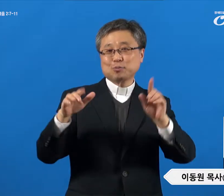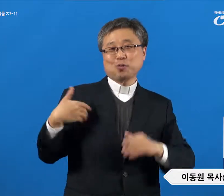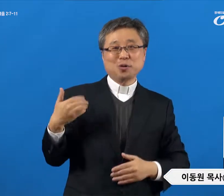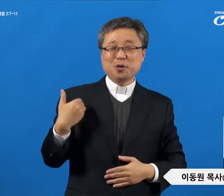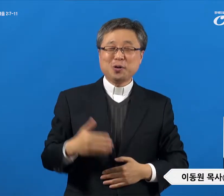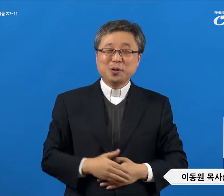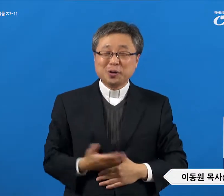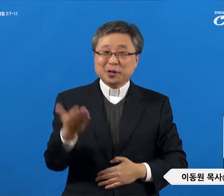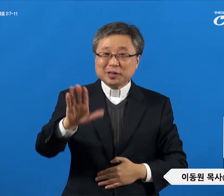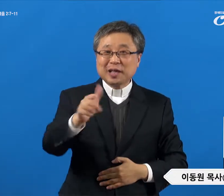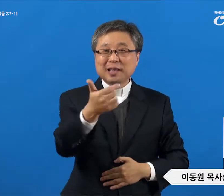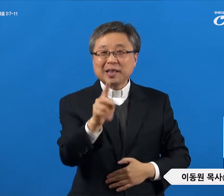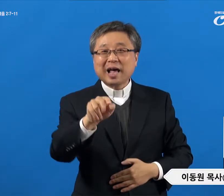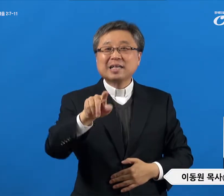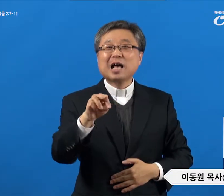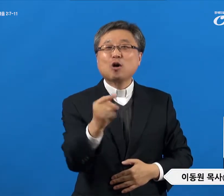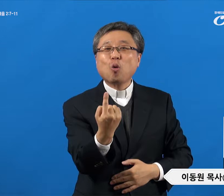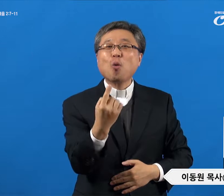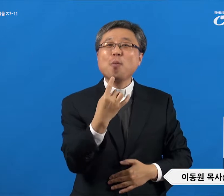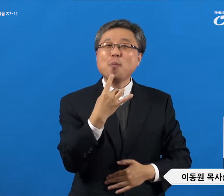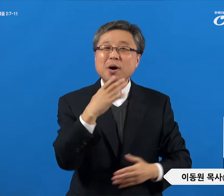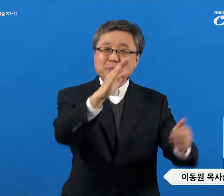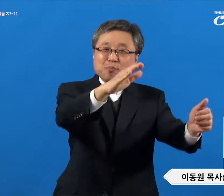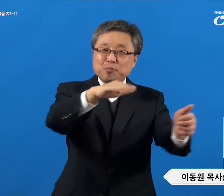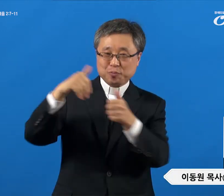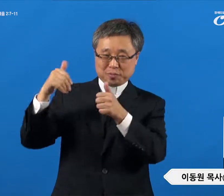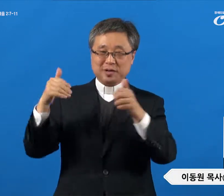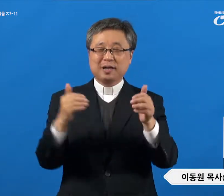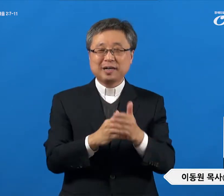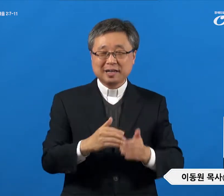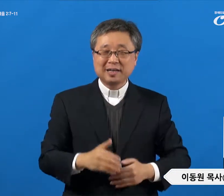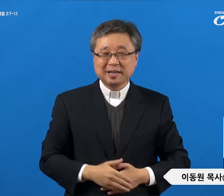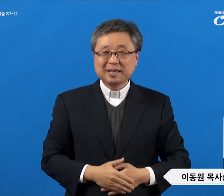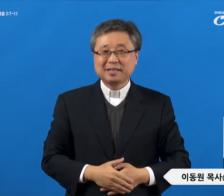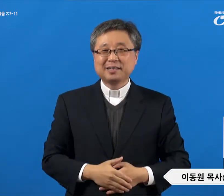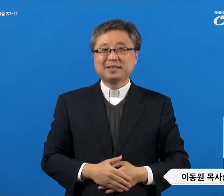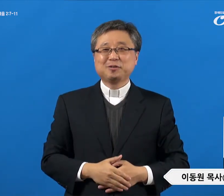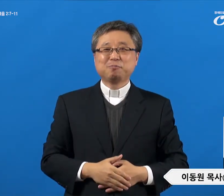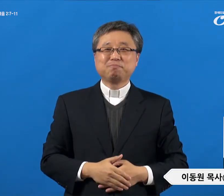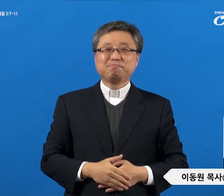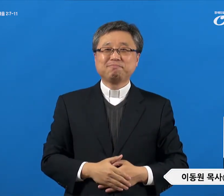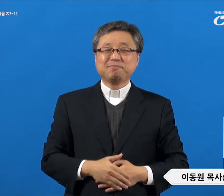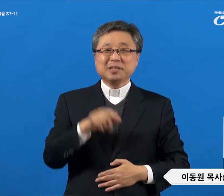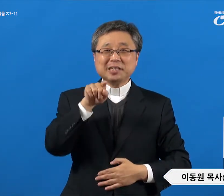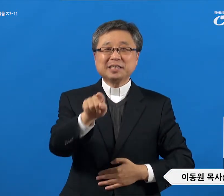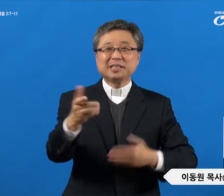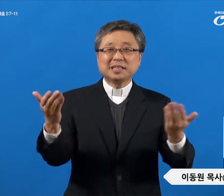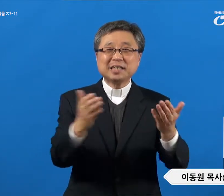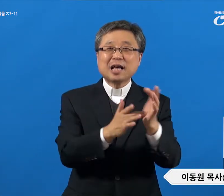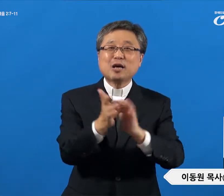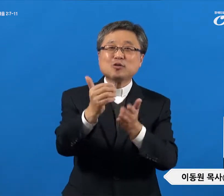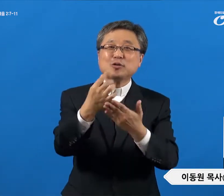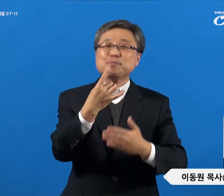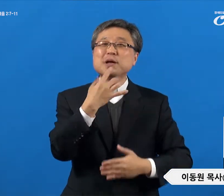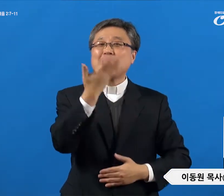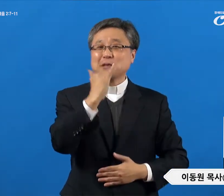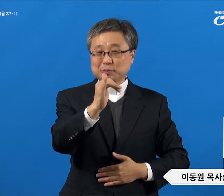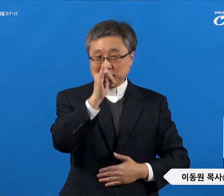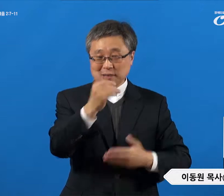근데 나사로만 불러내셨습니다. 나사로야 나오너라. 자, 이건 예수님만이 할 수 있는 일이에요. 죽은 사람을 살리는